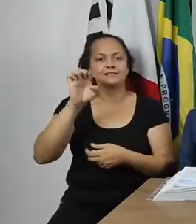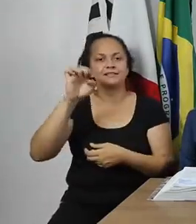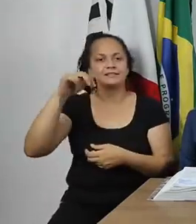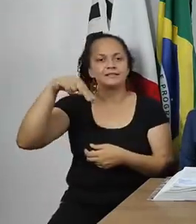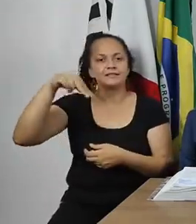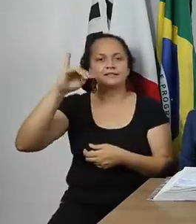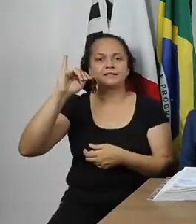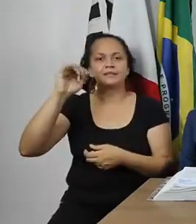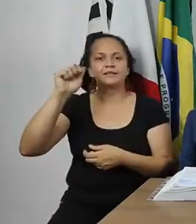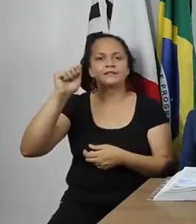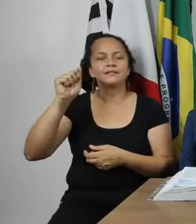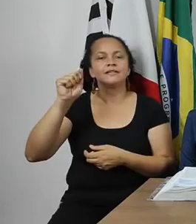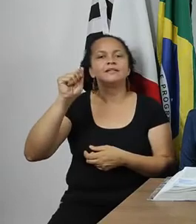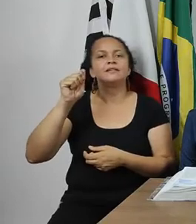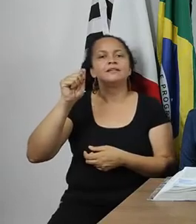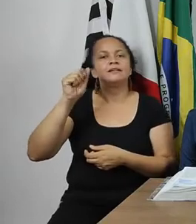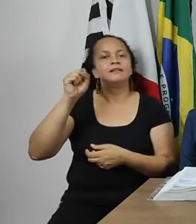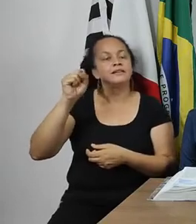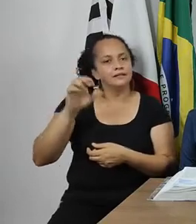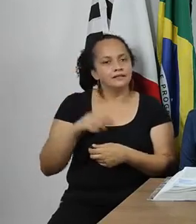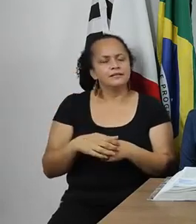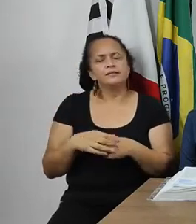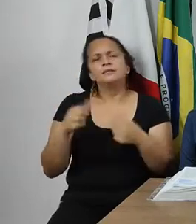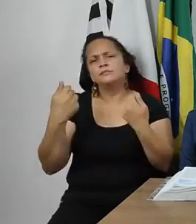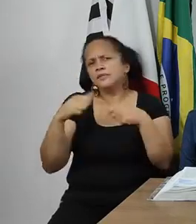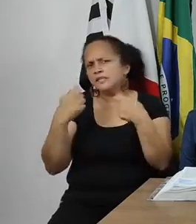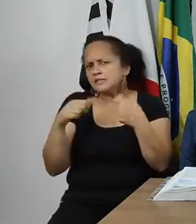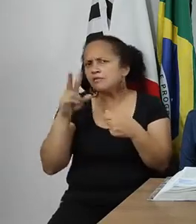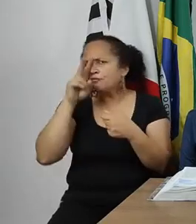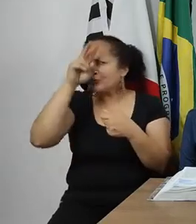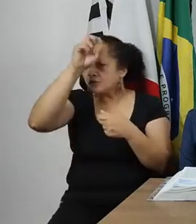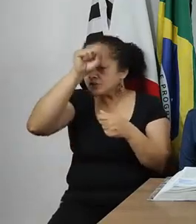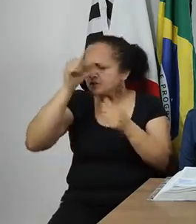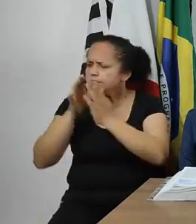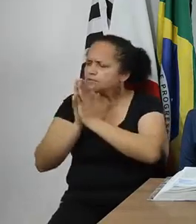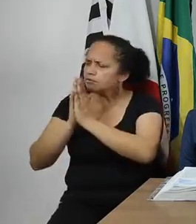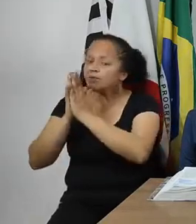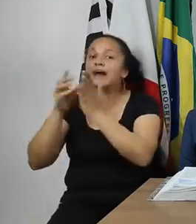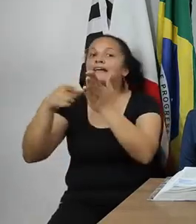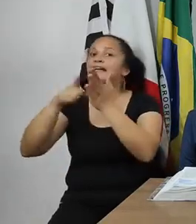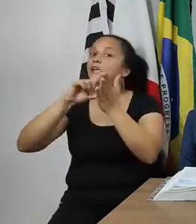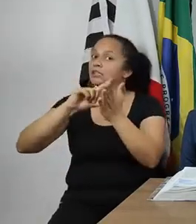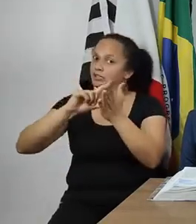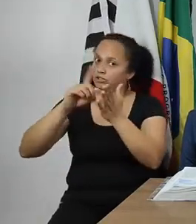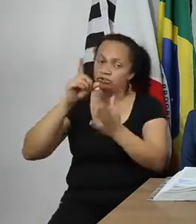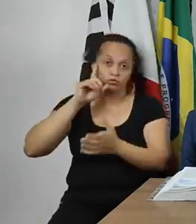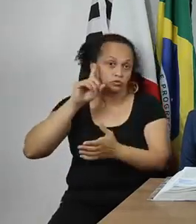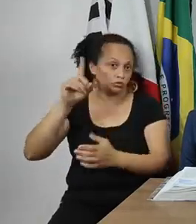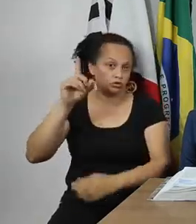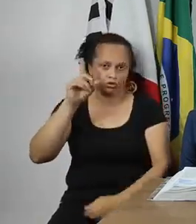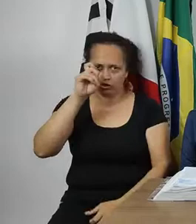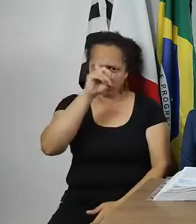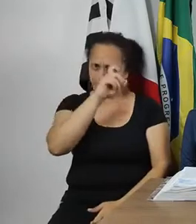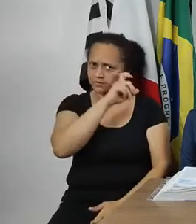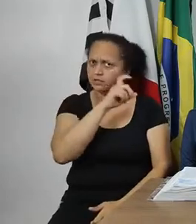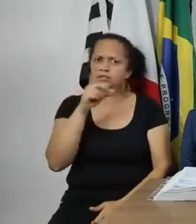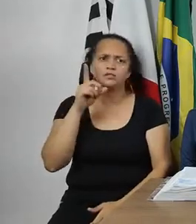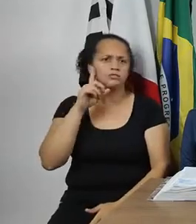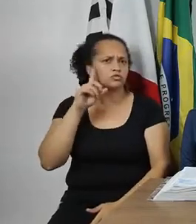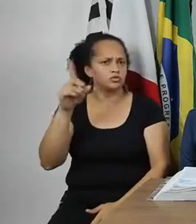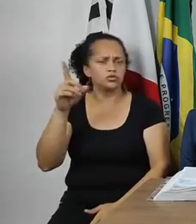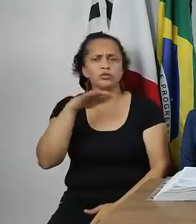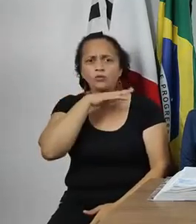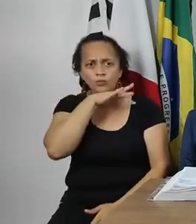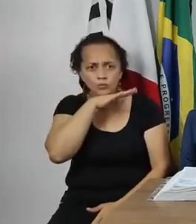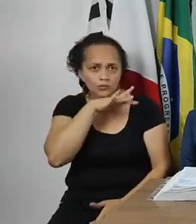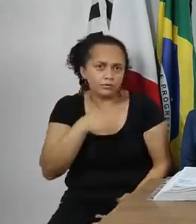e fortalecer antes mesmo de vir o dia mal. Porque o dia mal vem, ele vem para todo mundo. Mas a gente